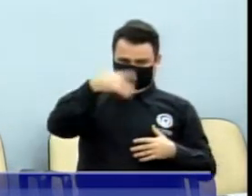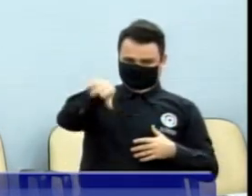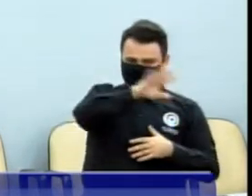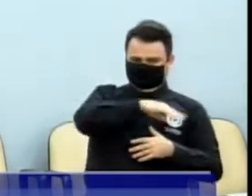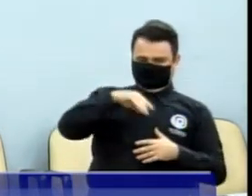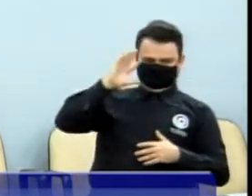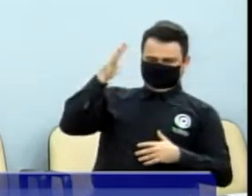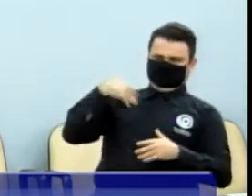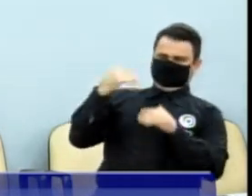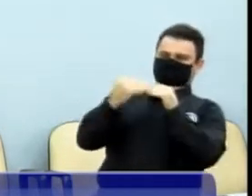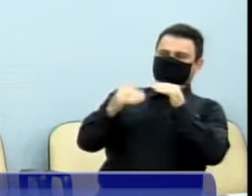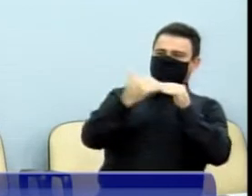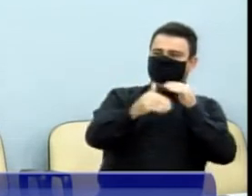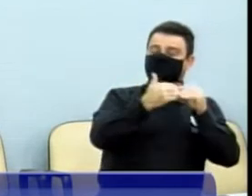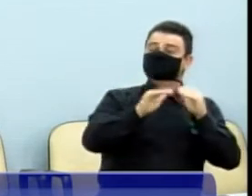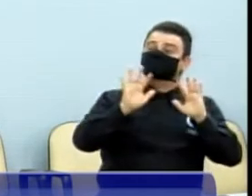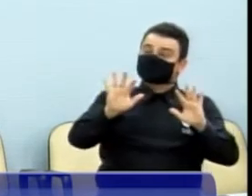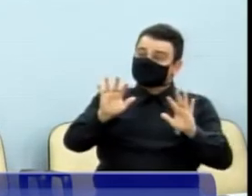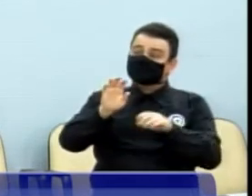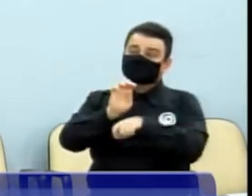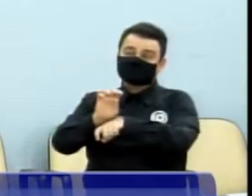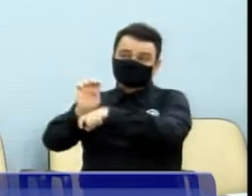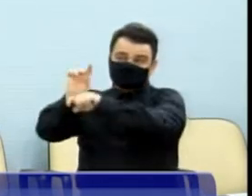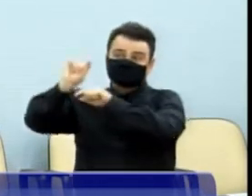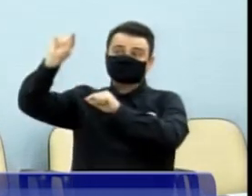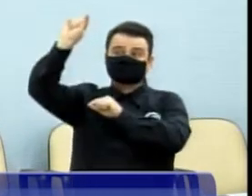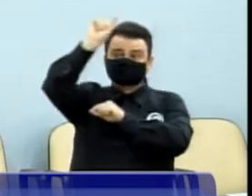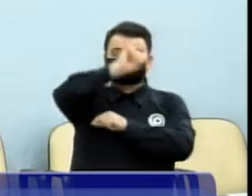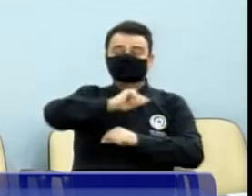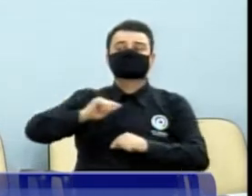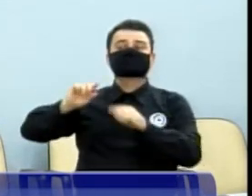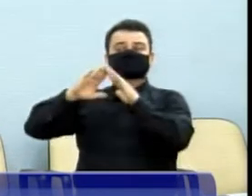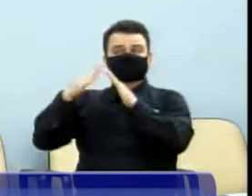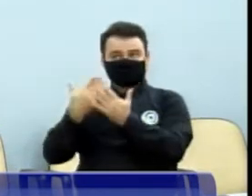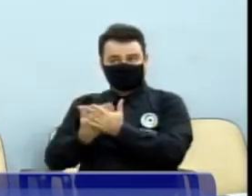modelo em outros estados I e II